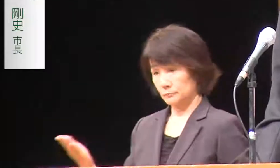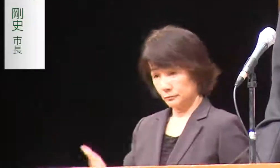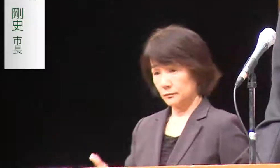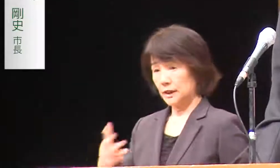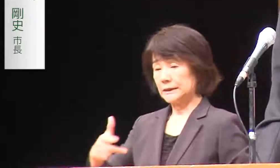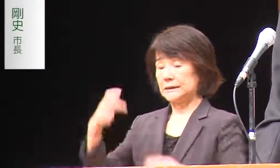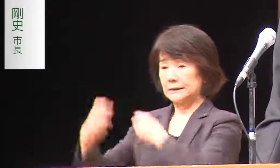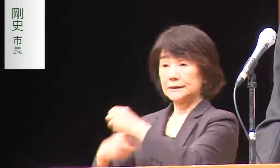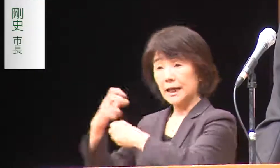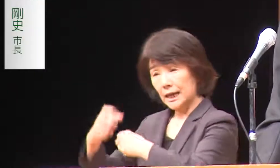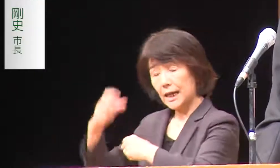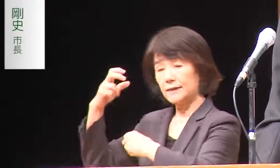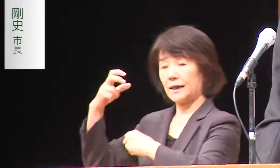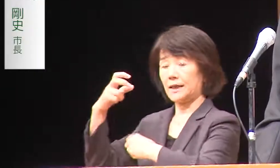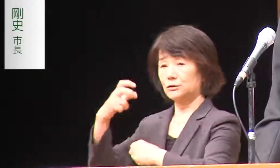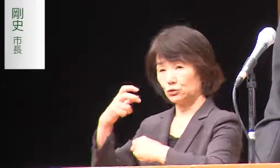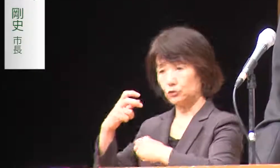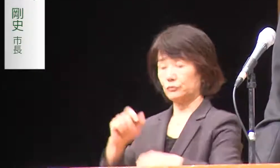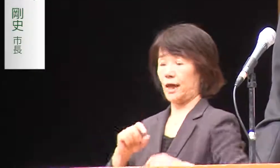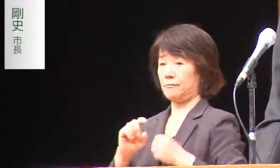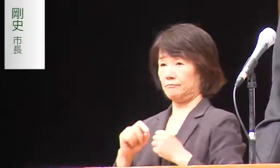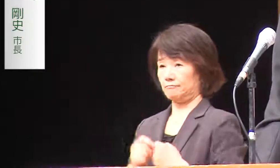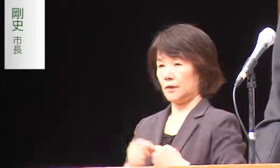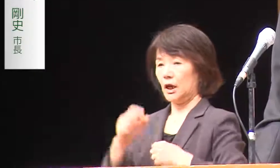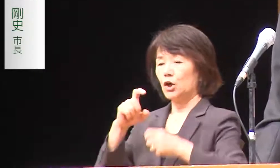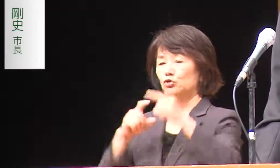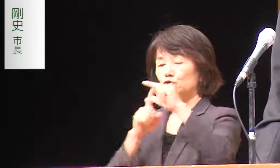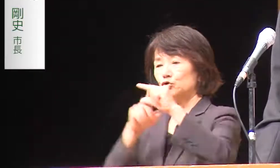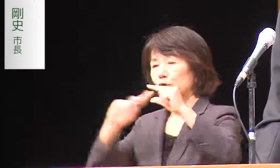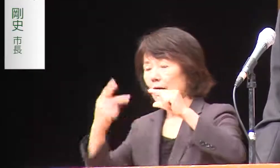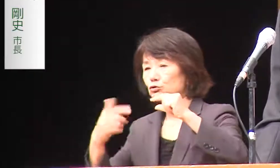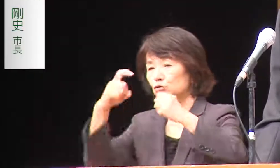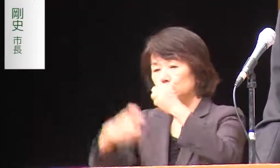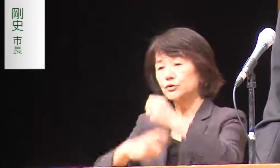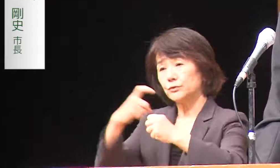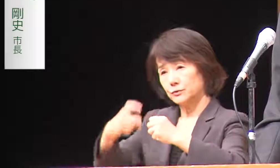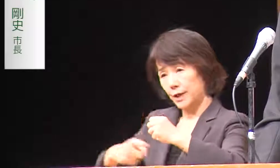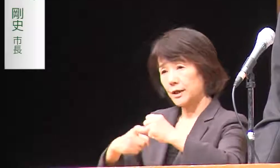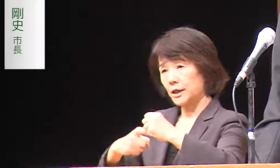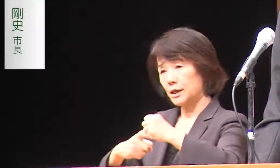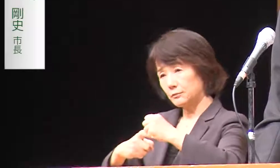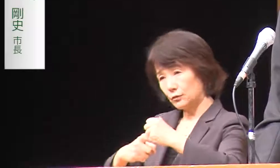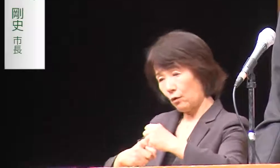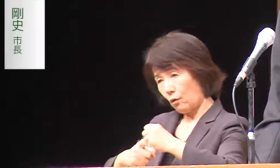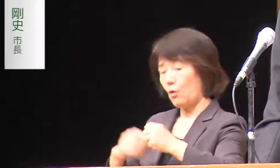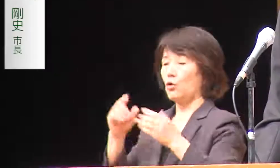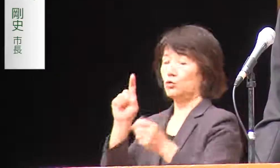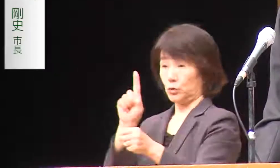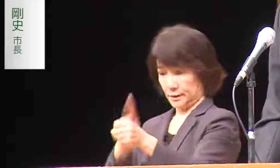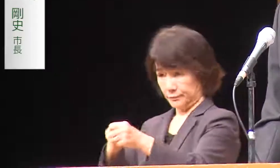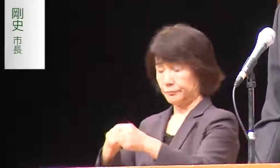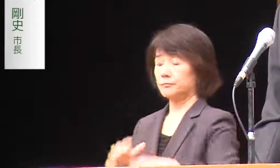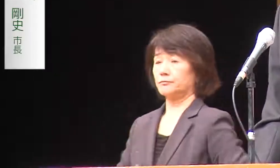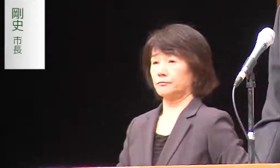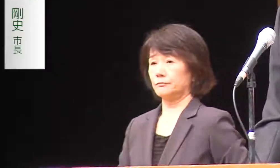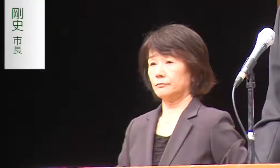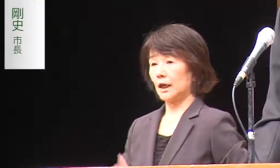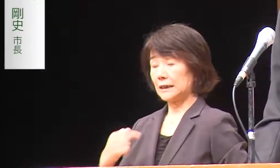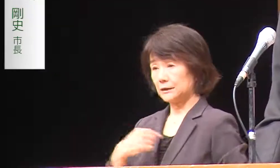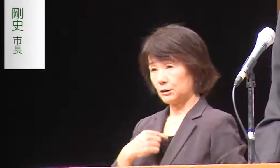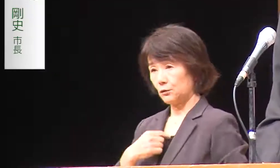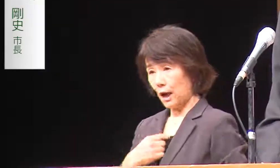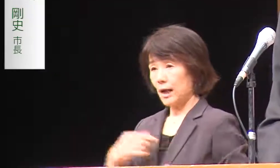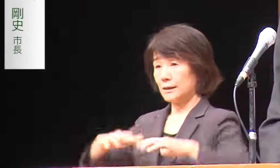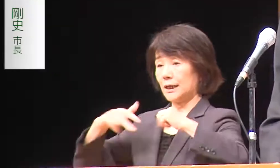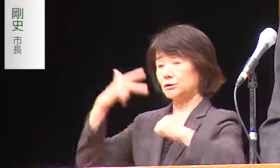市政施行70周年、中核市移行10周年という節目の年にあたり、私は